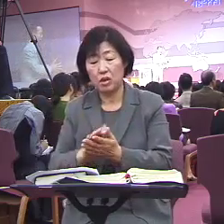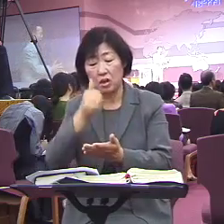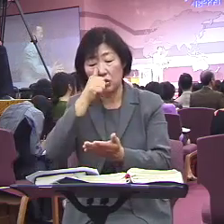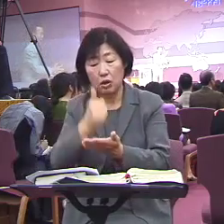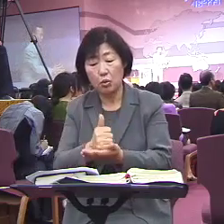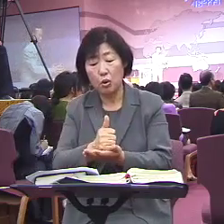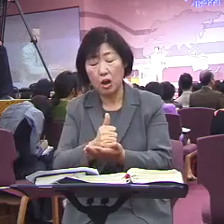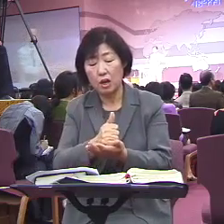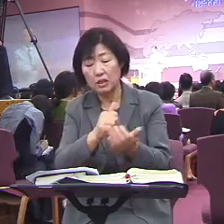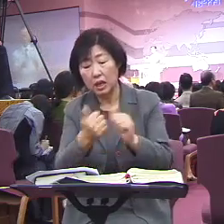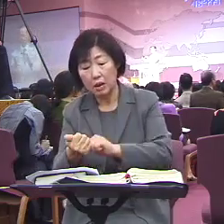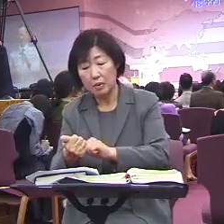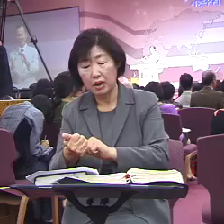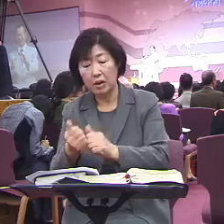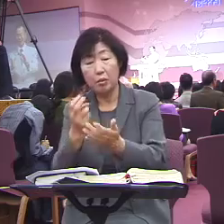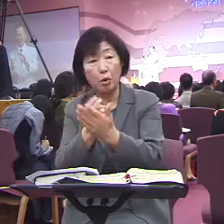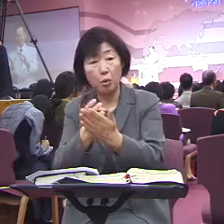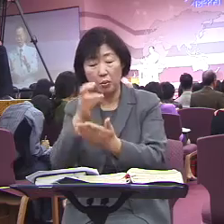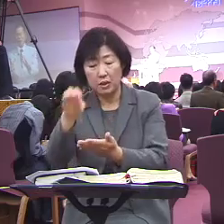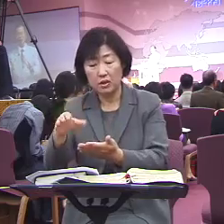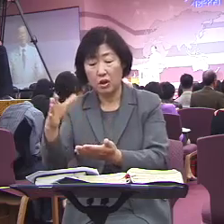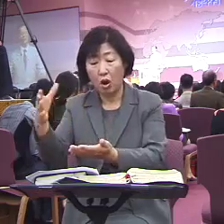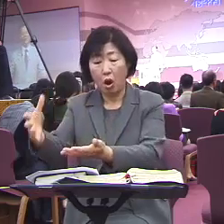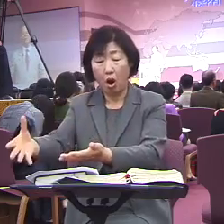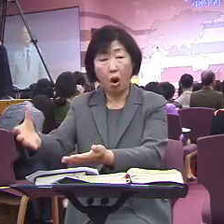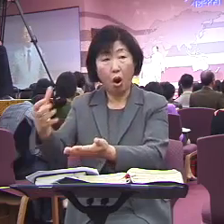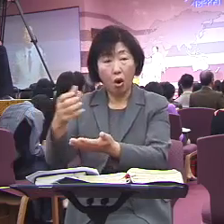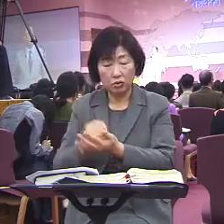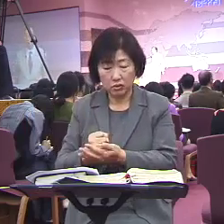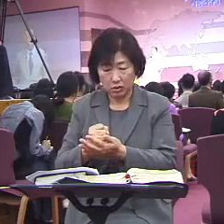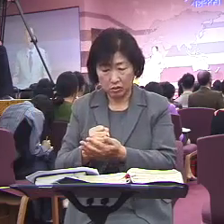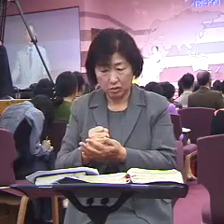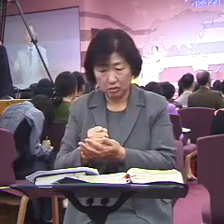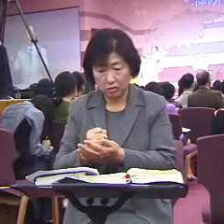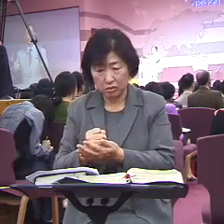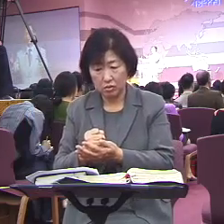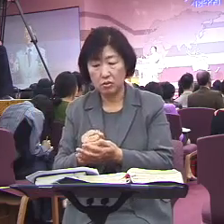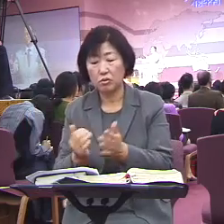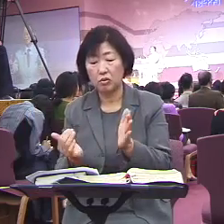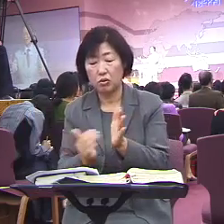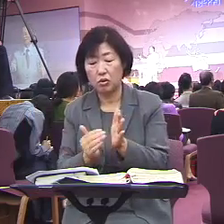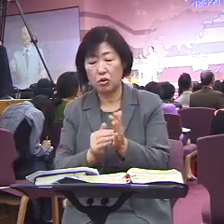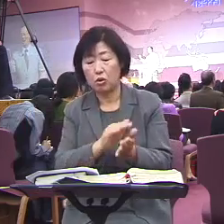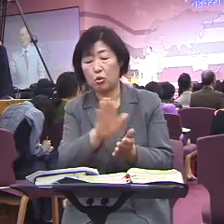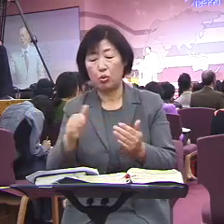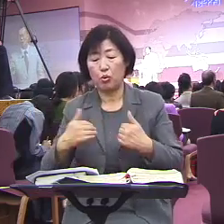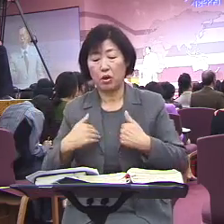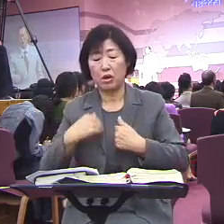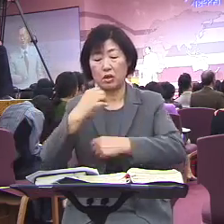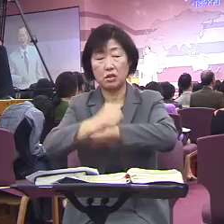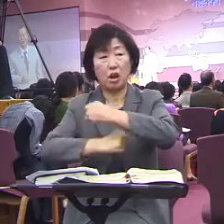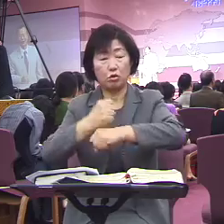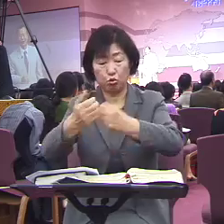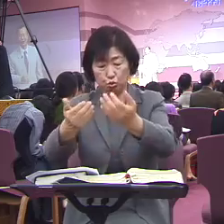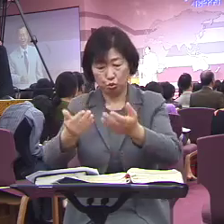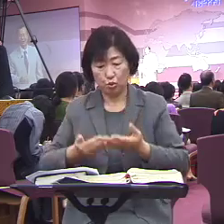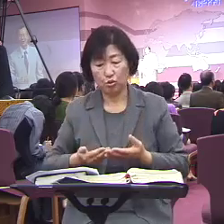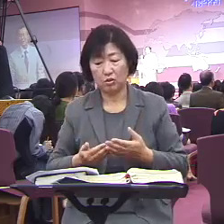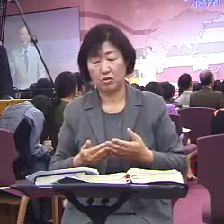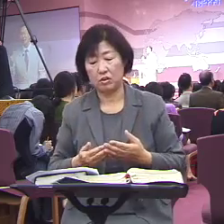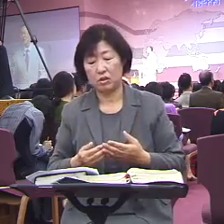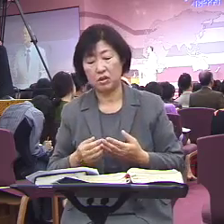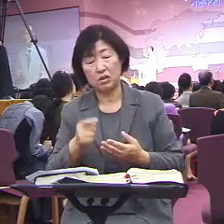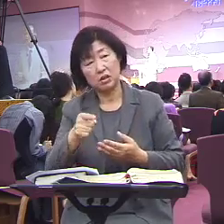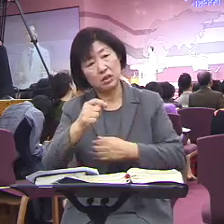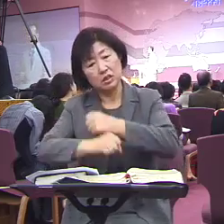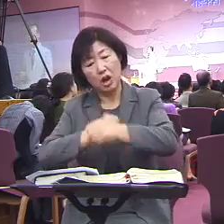죄와 사망의 법에서 건져내셨습니다. 죄와 사망의 법에서 우리를 건져내시어서 우리에게 자유를 주셨습니다. 근데